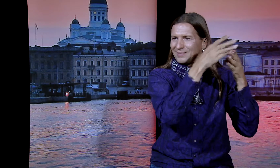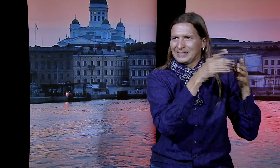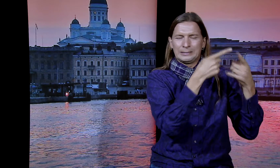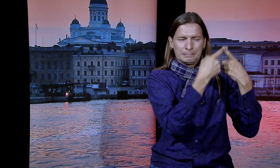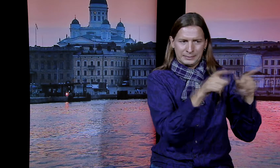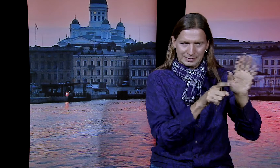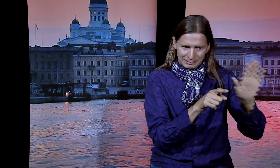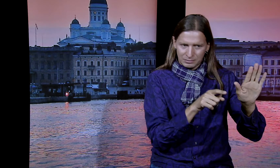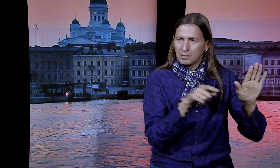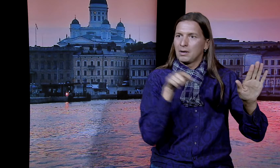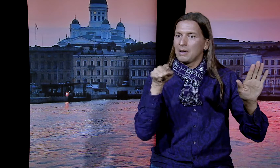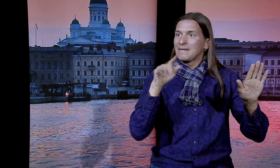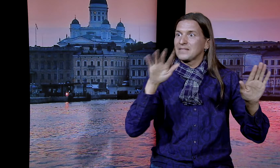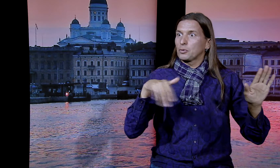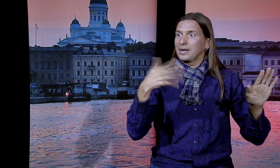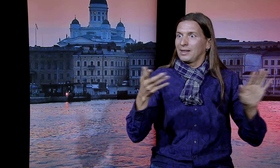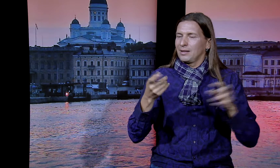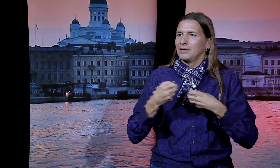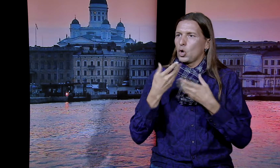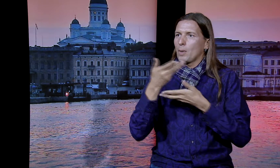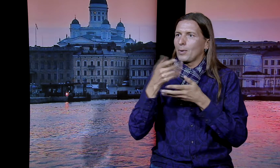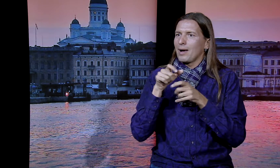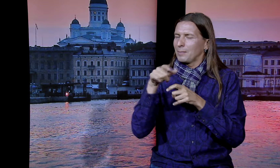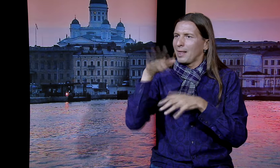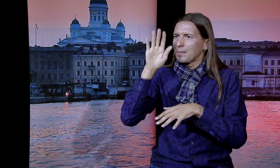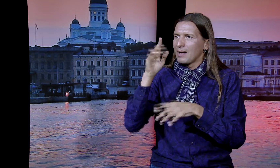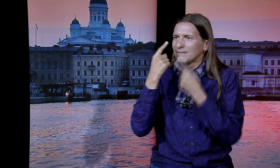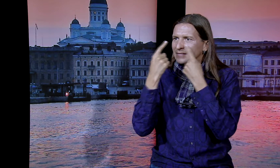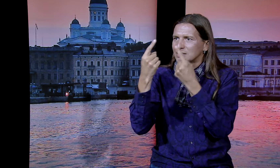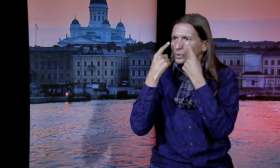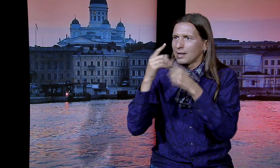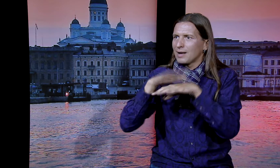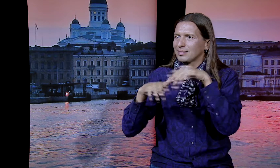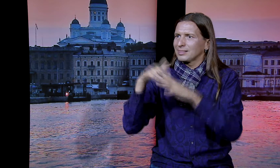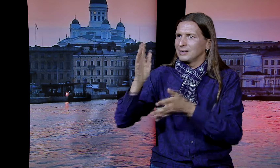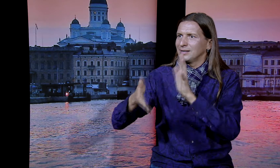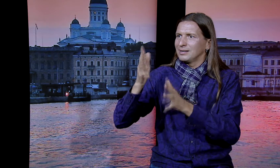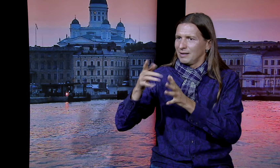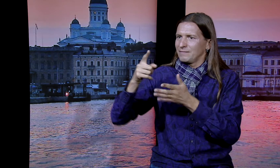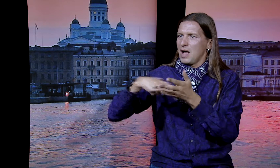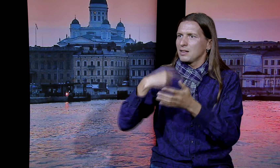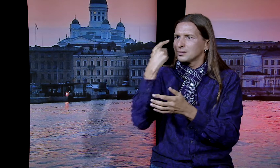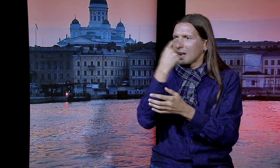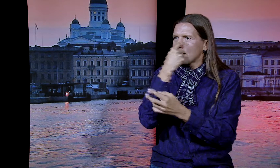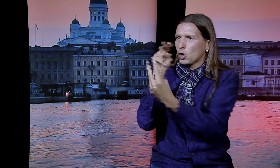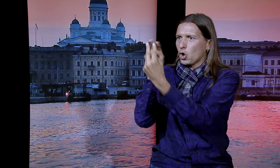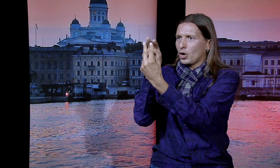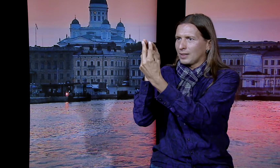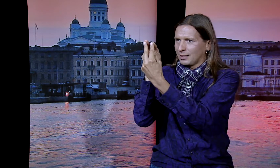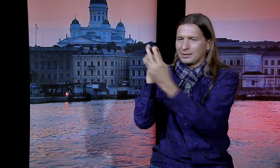Suomen kieli on puhuttua ja äänellisesti toteutettua kieltä, kun taas viittomakieli on rakenteeltaan toisenlainen. Sitä